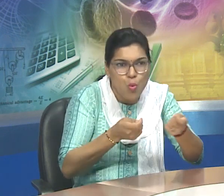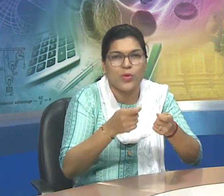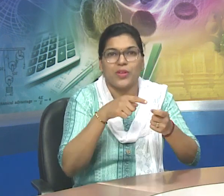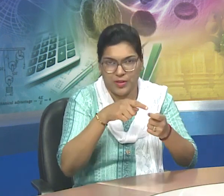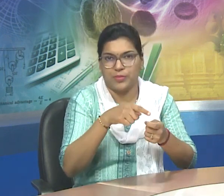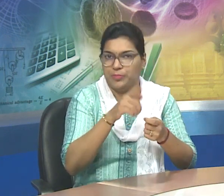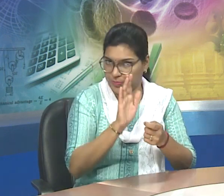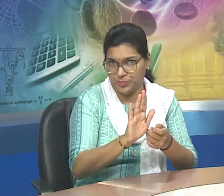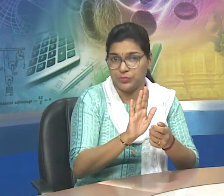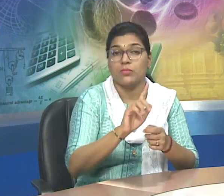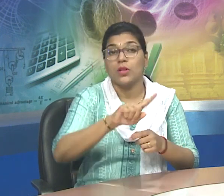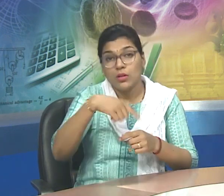कार्यों को करते हैं।